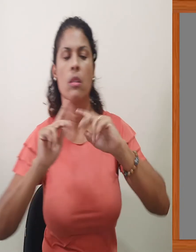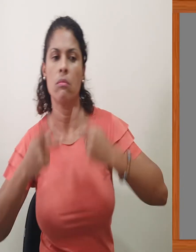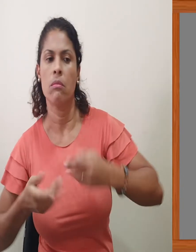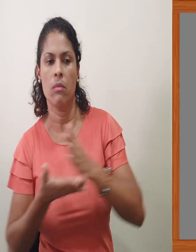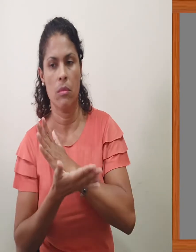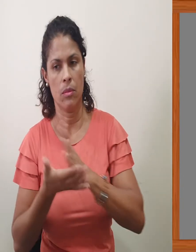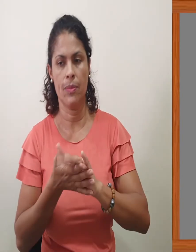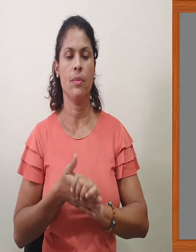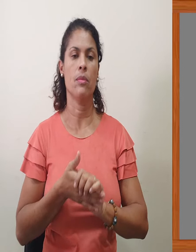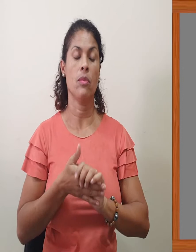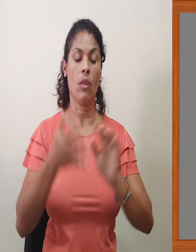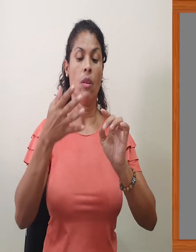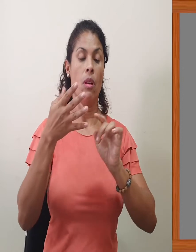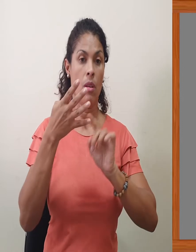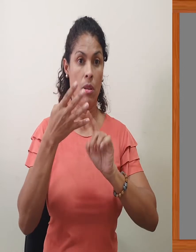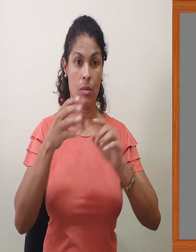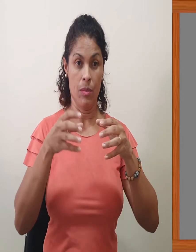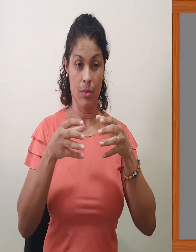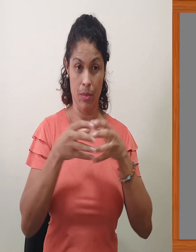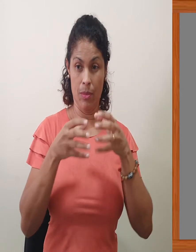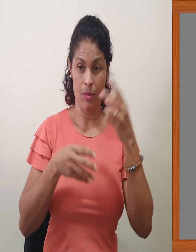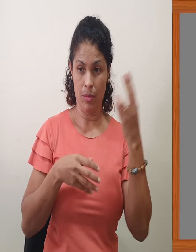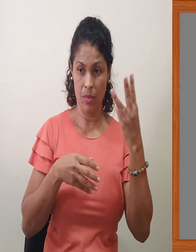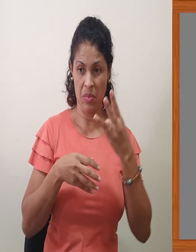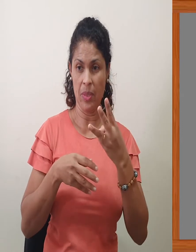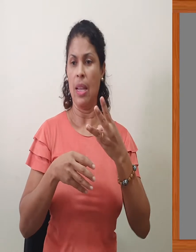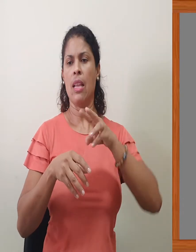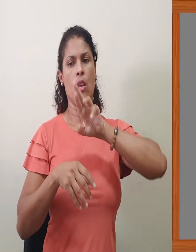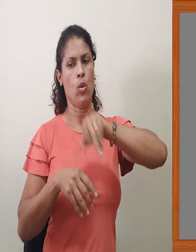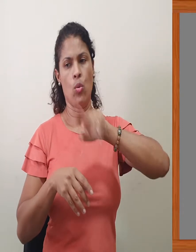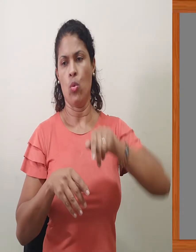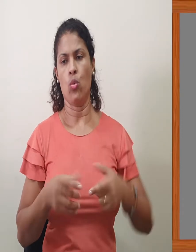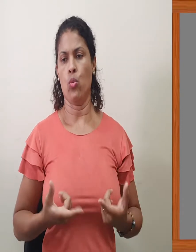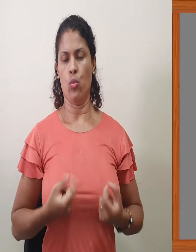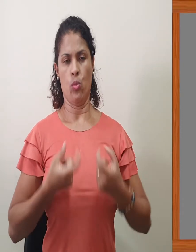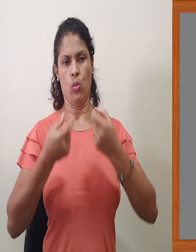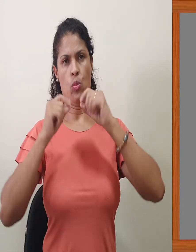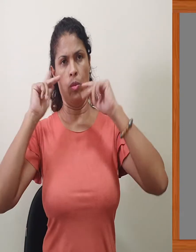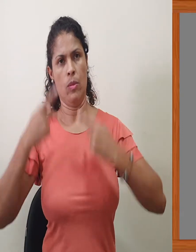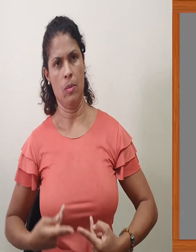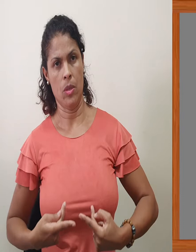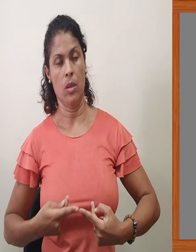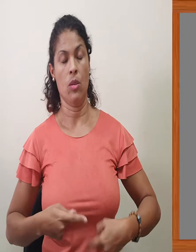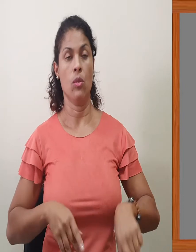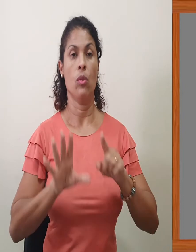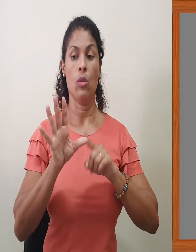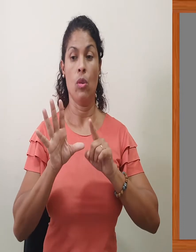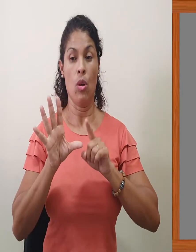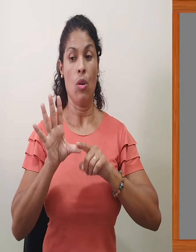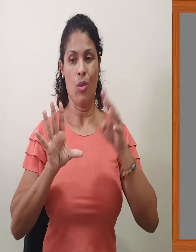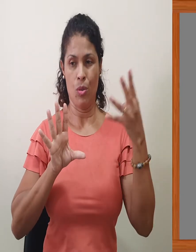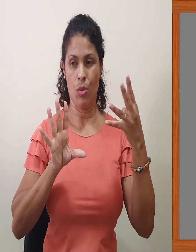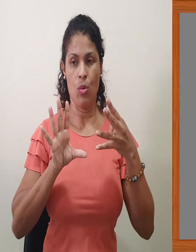carcinogênicas em 5 grupos diferentes. O grupo 1 são aquelas substâncias reconhecidamente